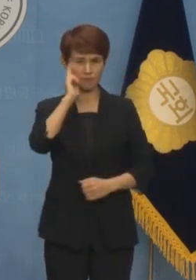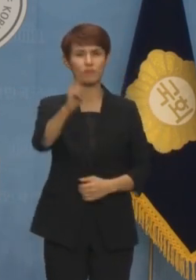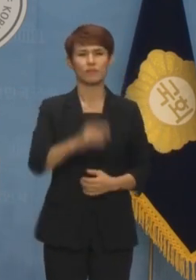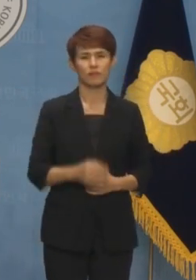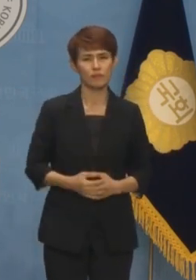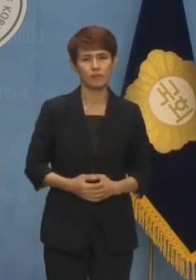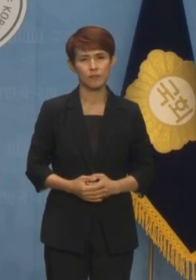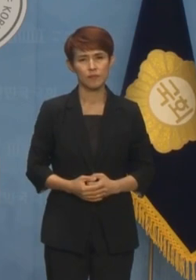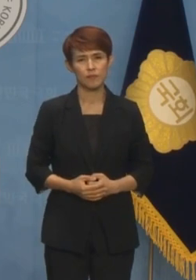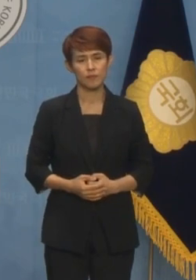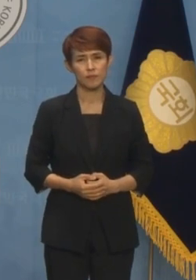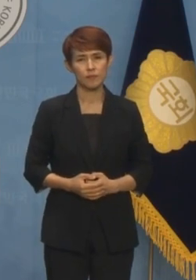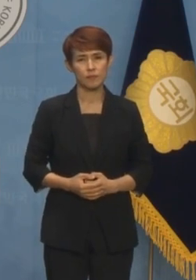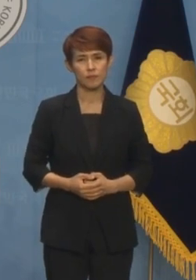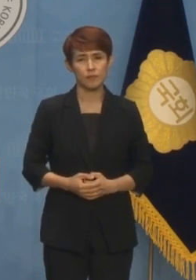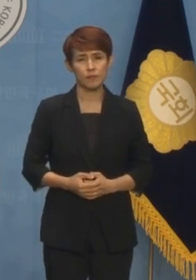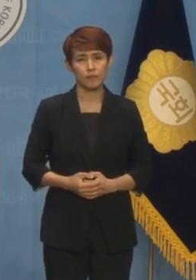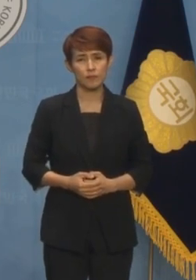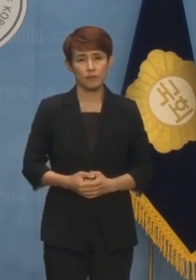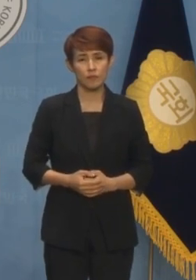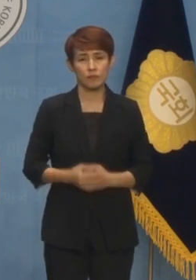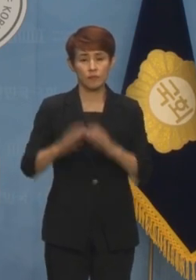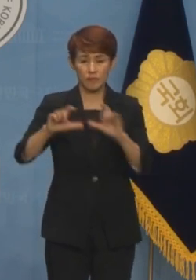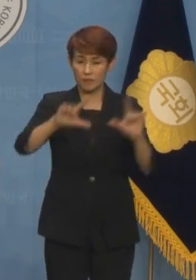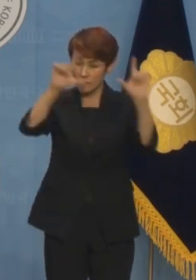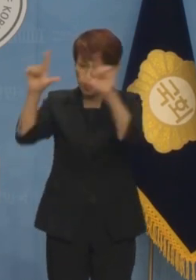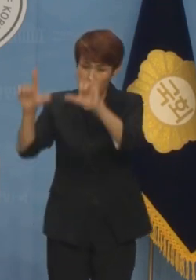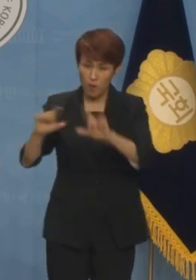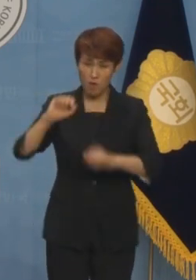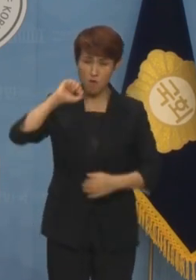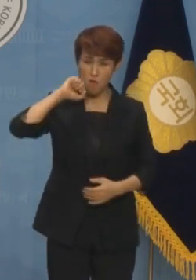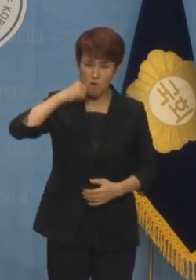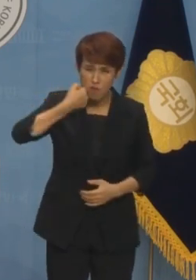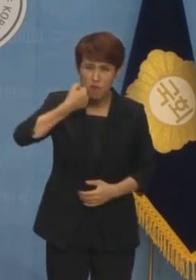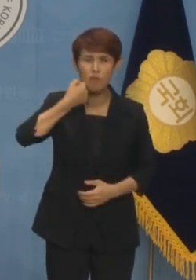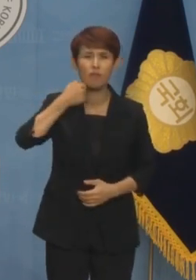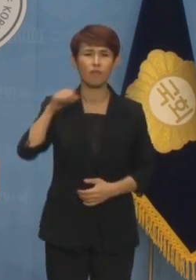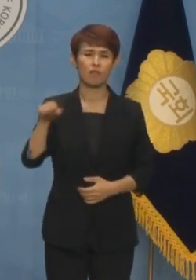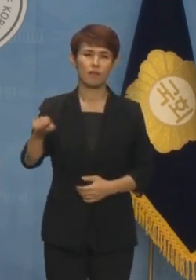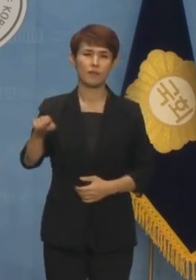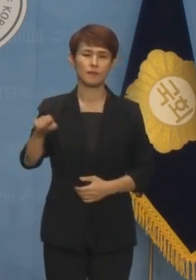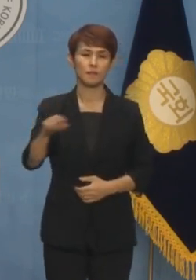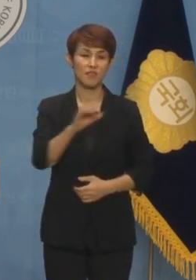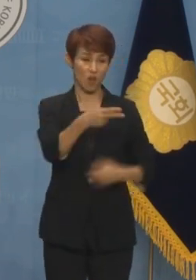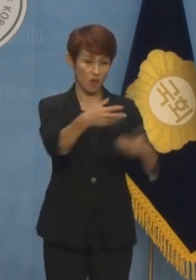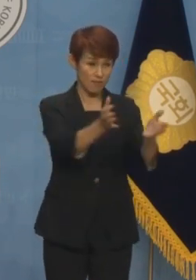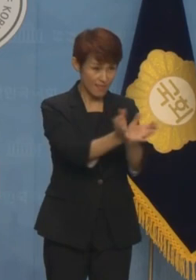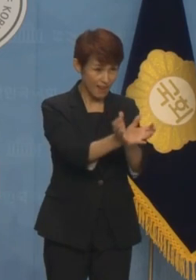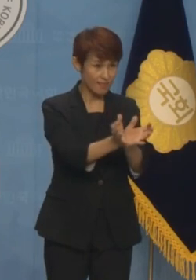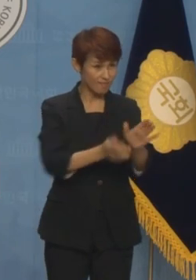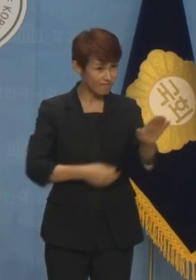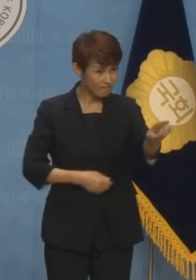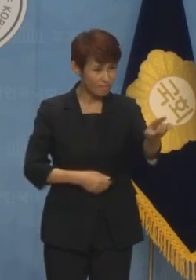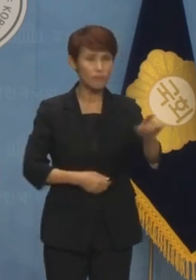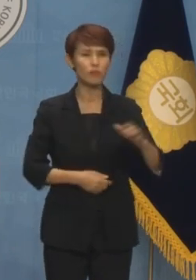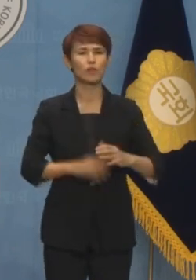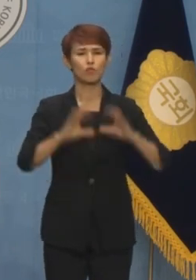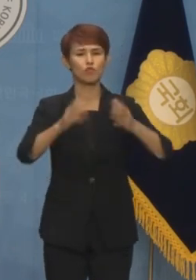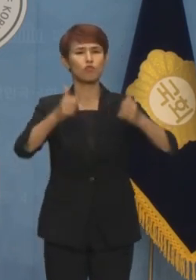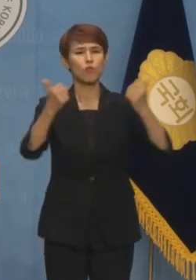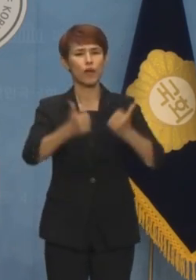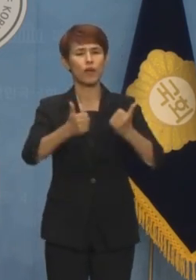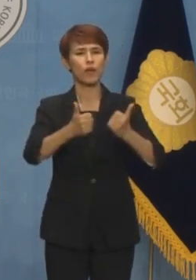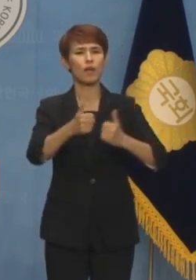것입니다. 어려운 민생 현실을 감안해 여당은 하루속히 국회